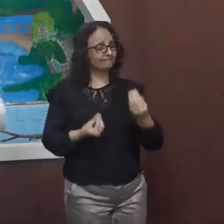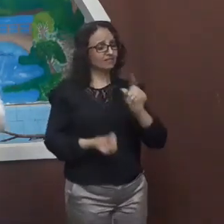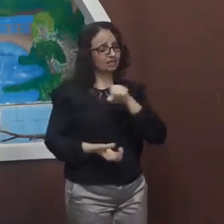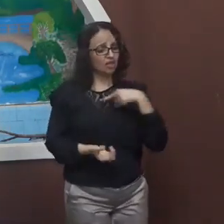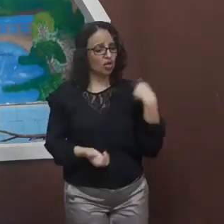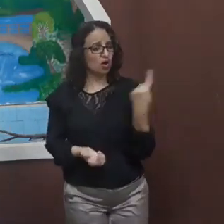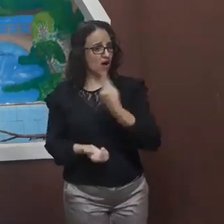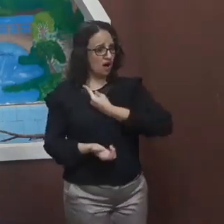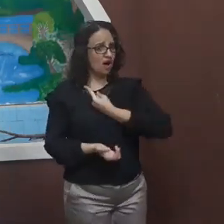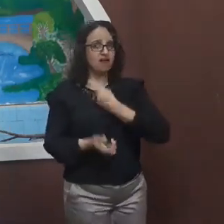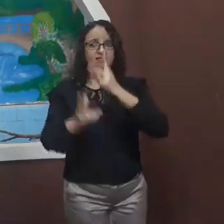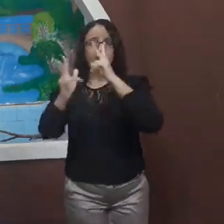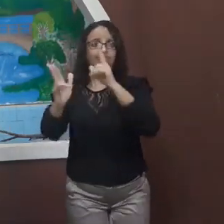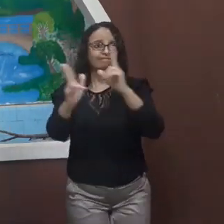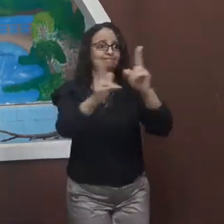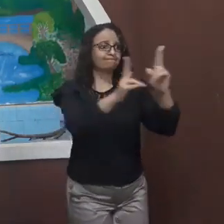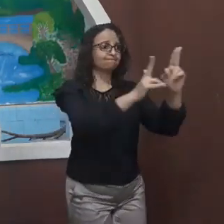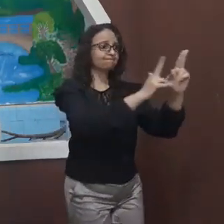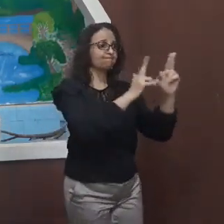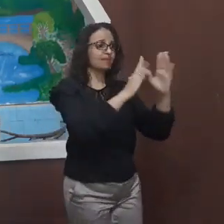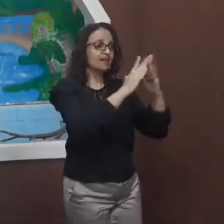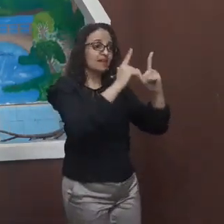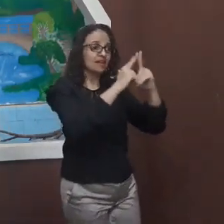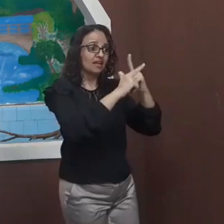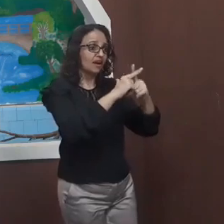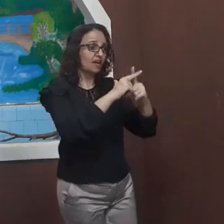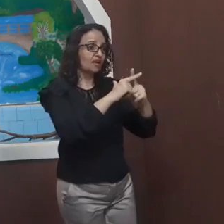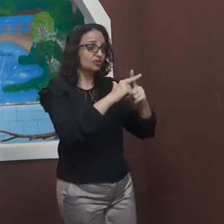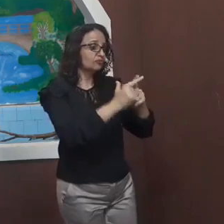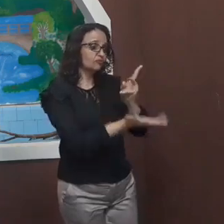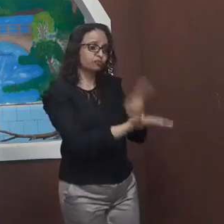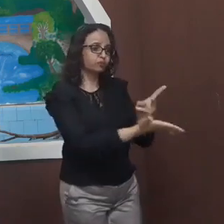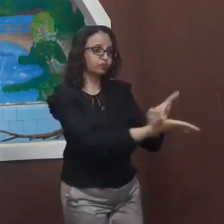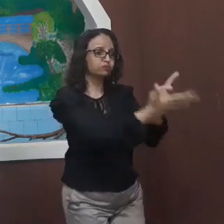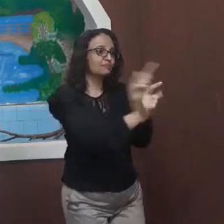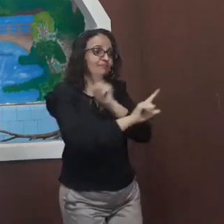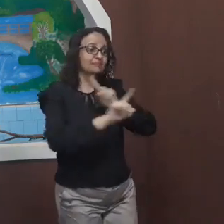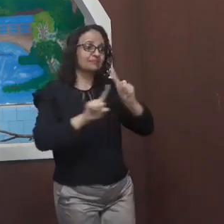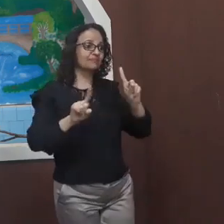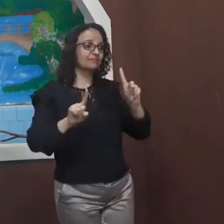na igreja a não perseverarmos.